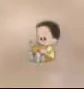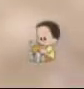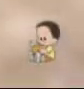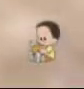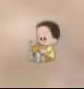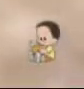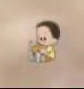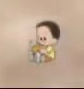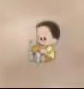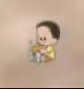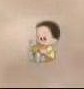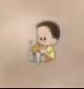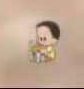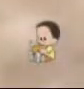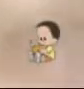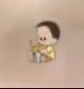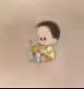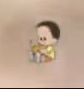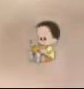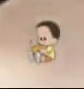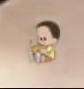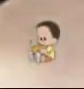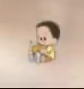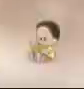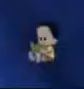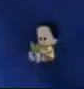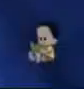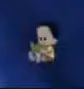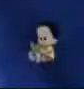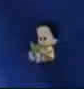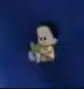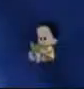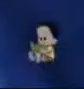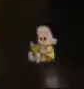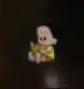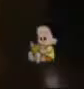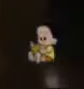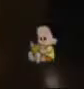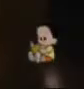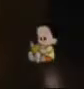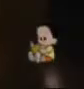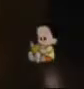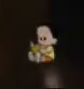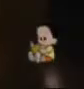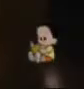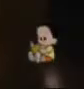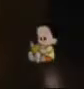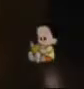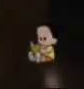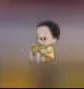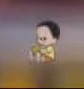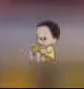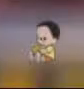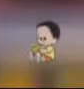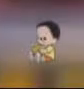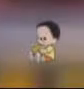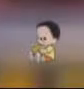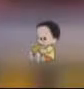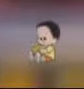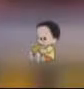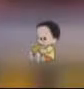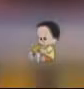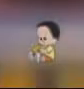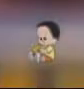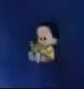Alguns pedaços dele soltam no chão. Duas crianças se olham. Ian agachado, cabeça baixa, seu